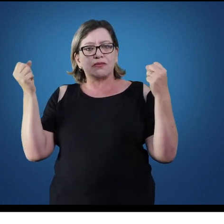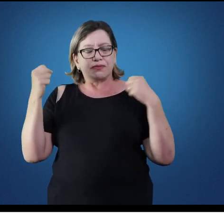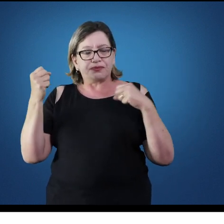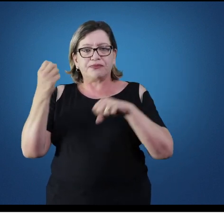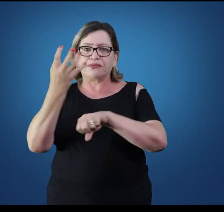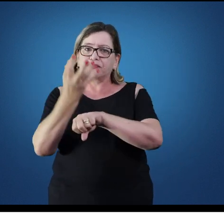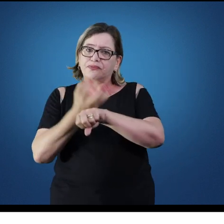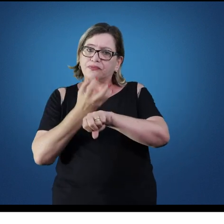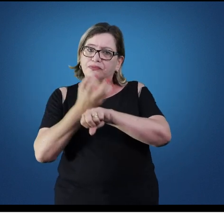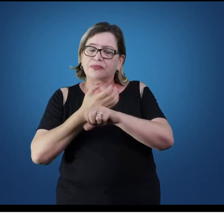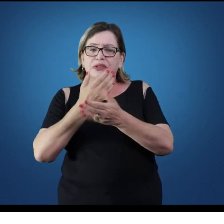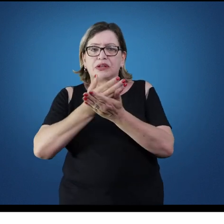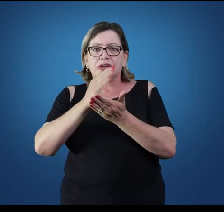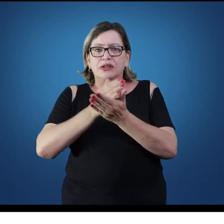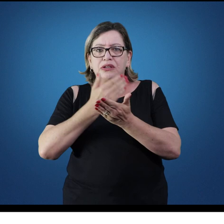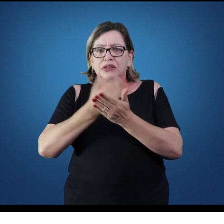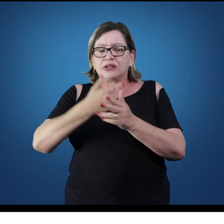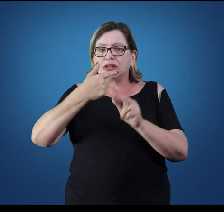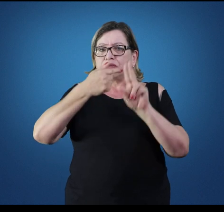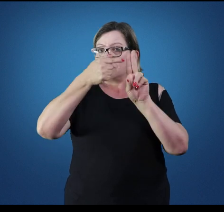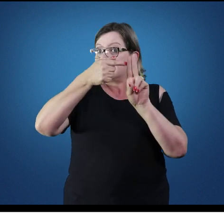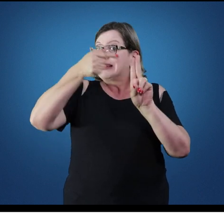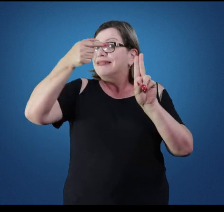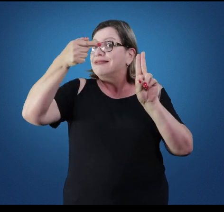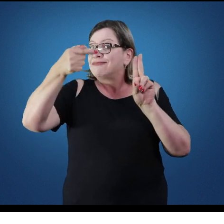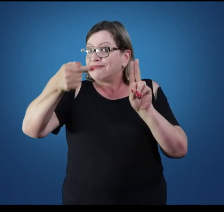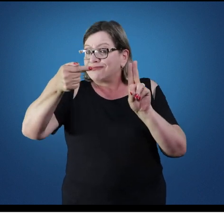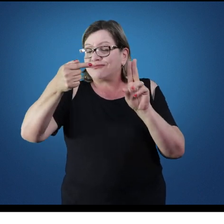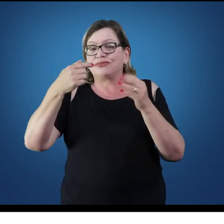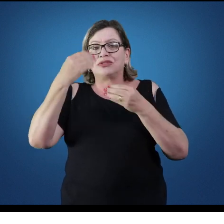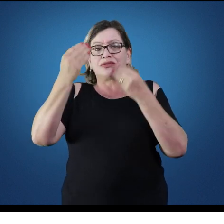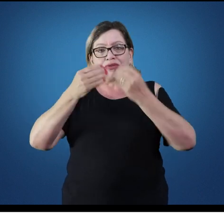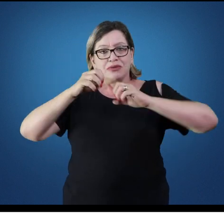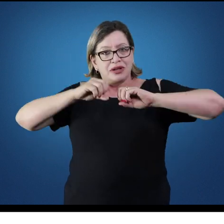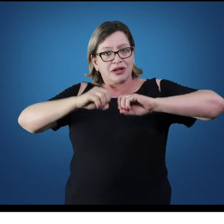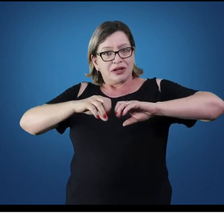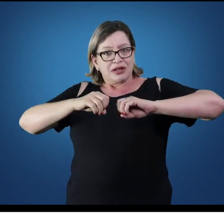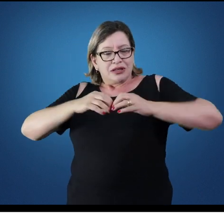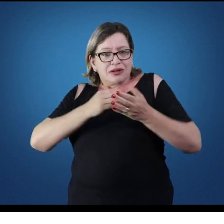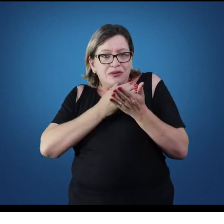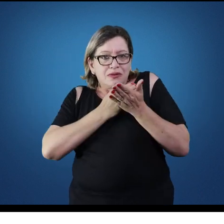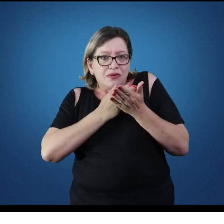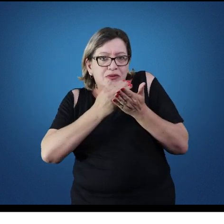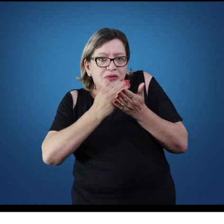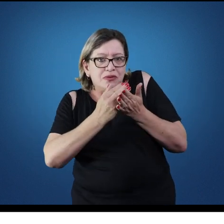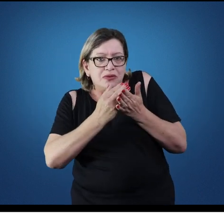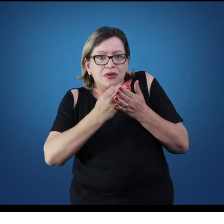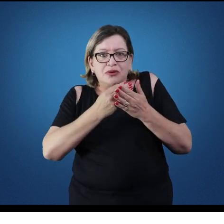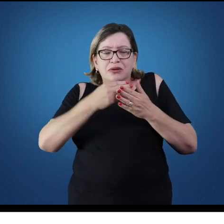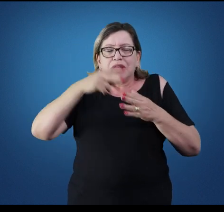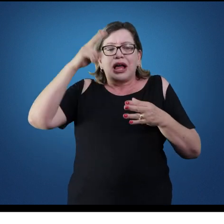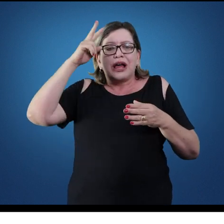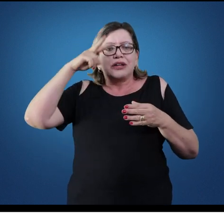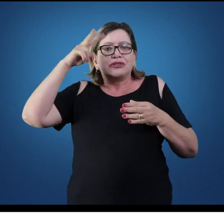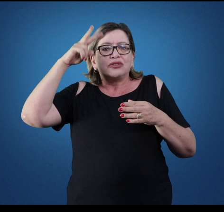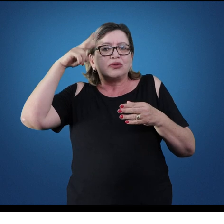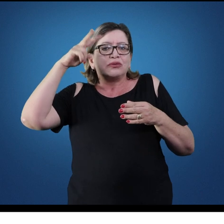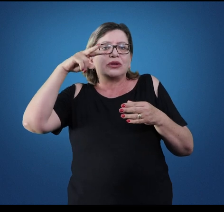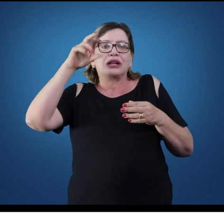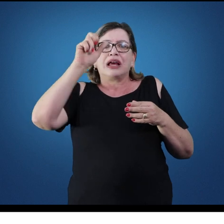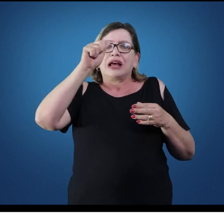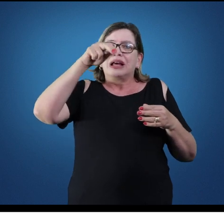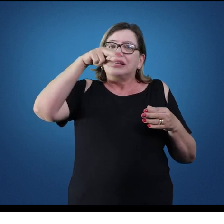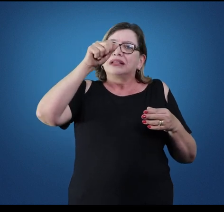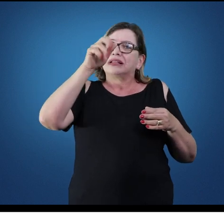disciplina vai ser dividida em 7 unidades, onde nós vamos trabalhar desde a primeira com relação ao histórico da anatomia, que